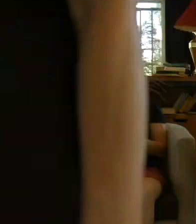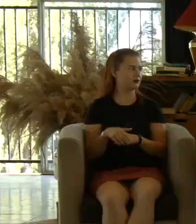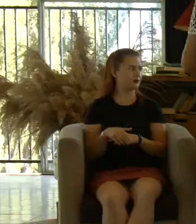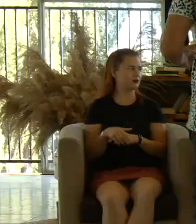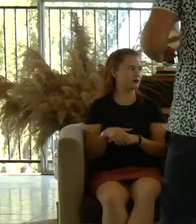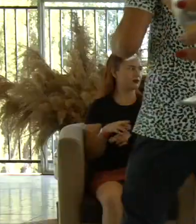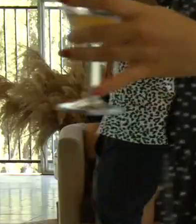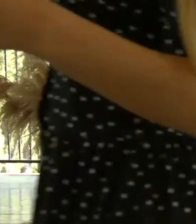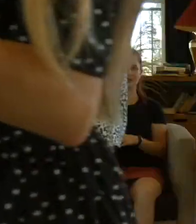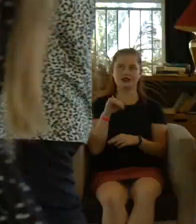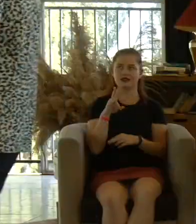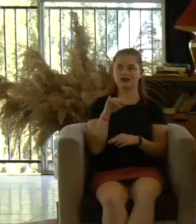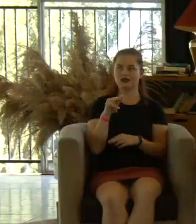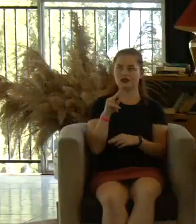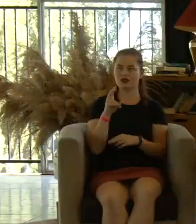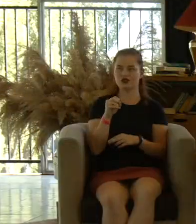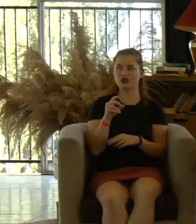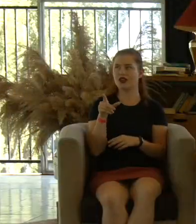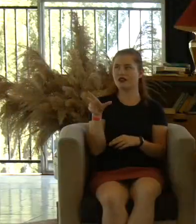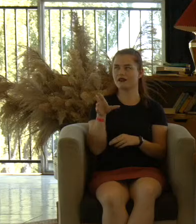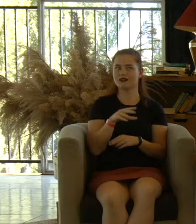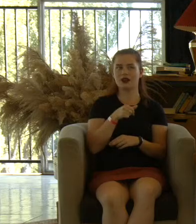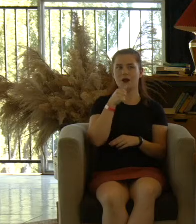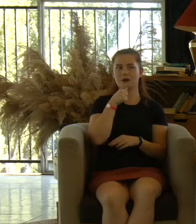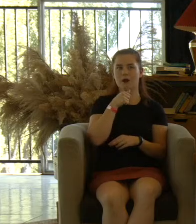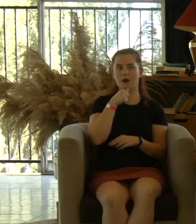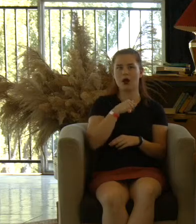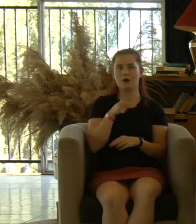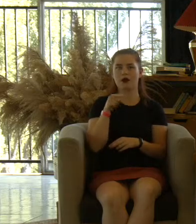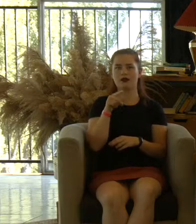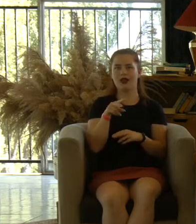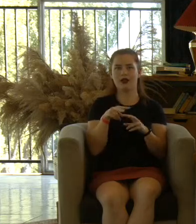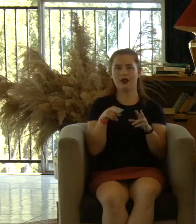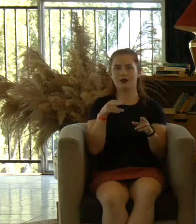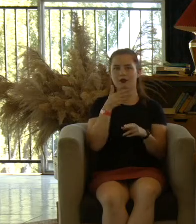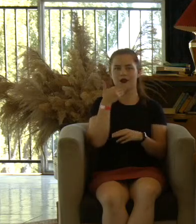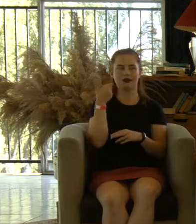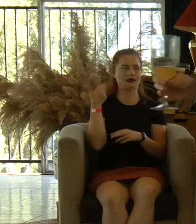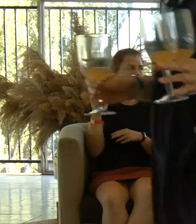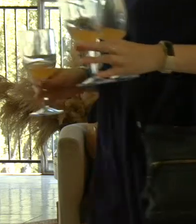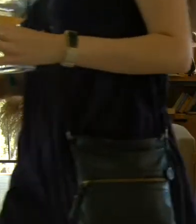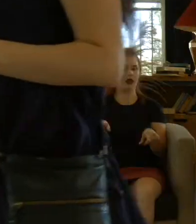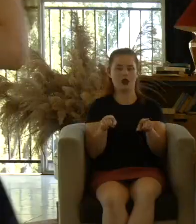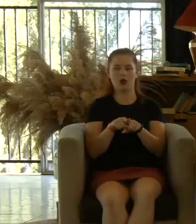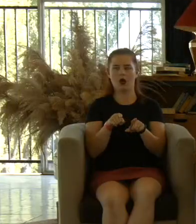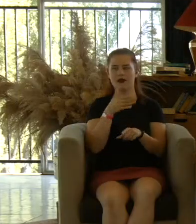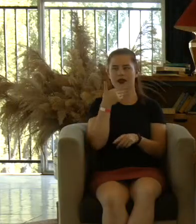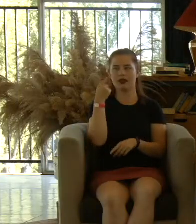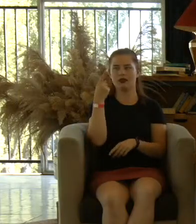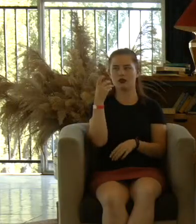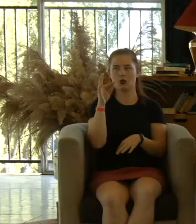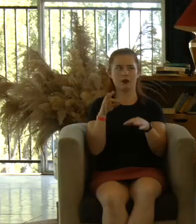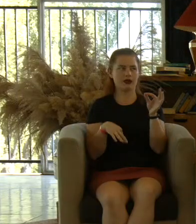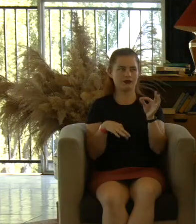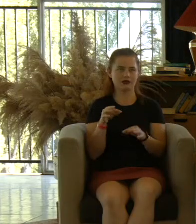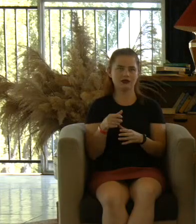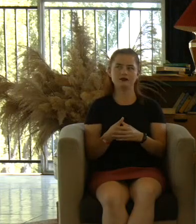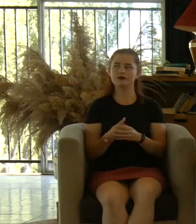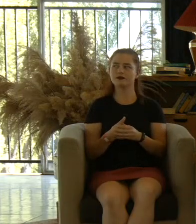Знаете, я в Синичке все пробовал, там такого нету. Сейчас расскажем про вина. Такого нету 100%. Сейчас.